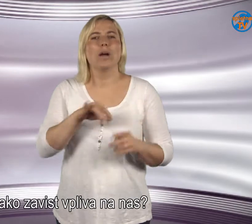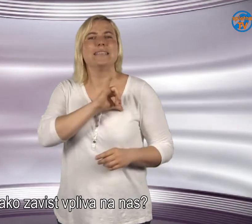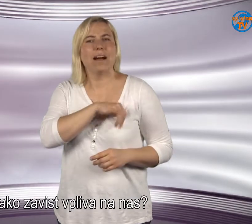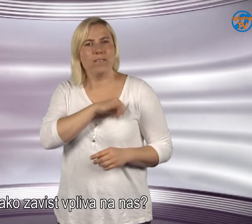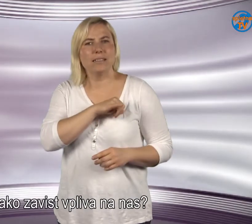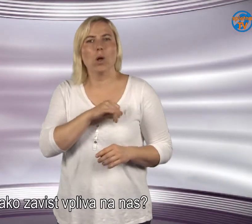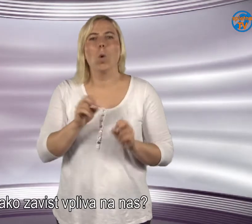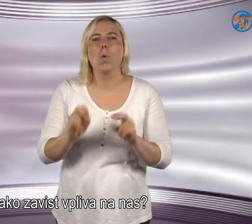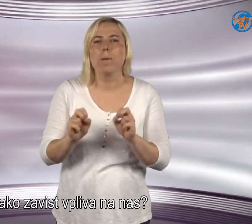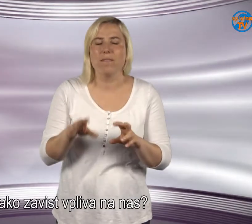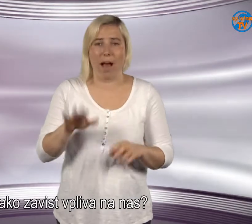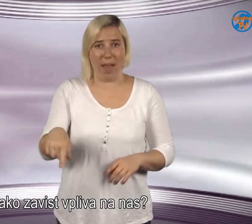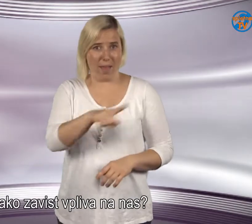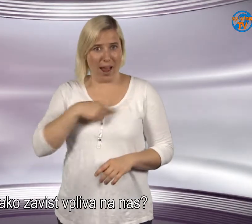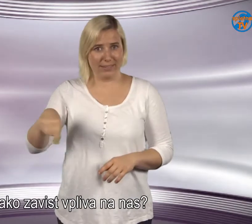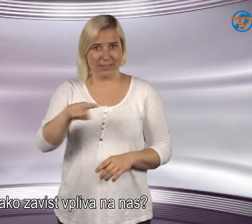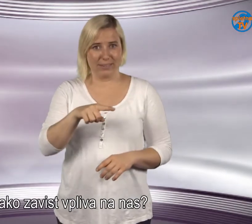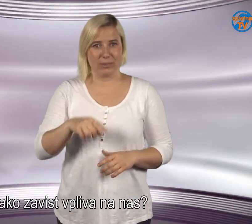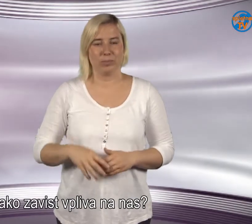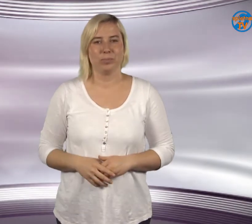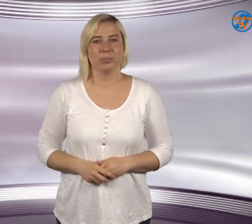Kako zavist vpliva na nas?